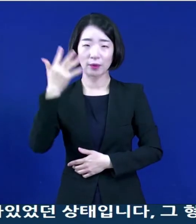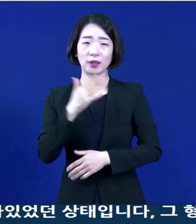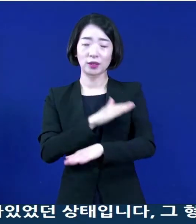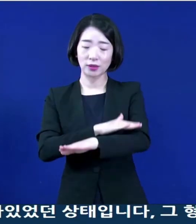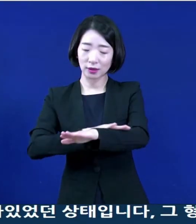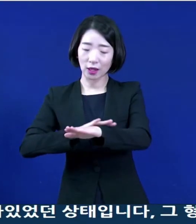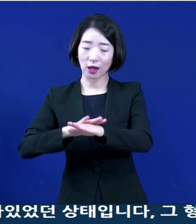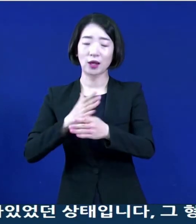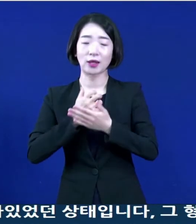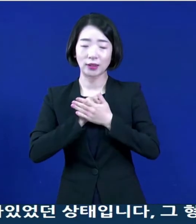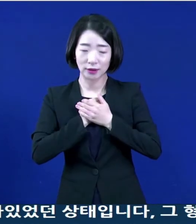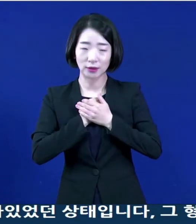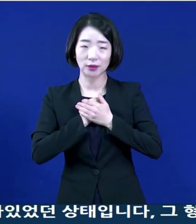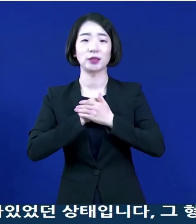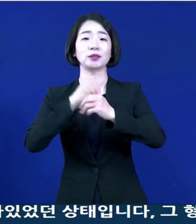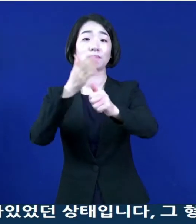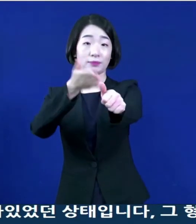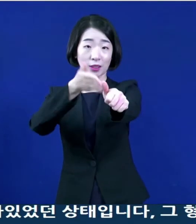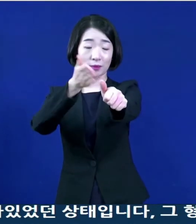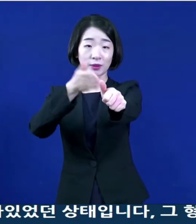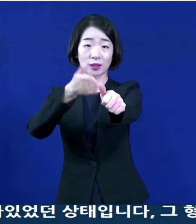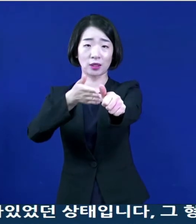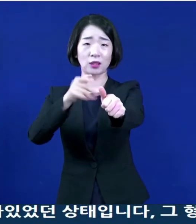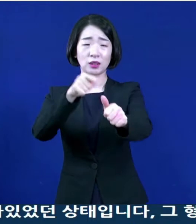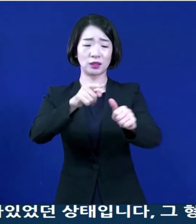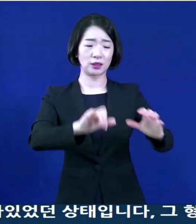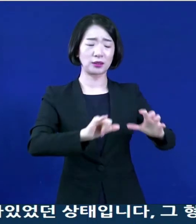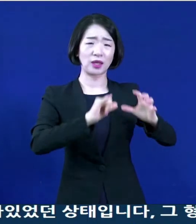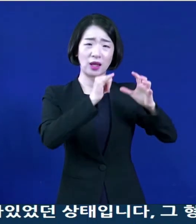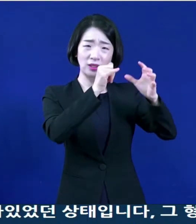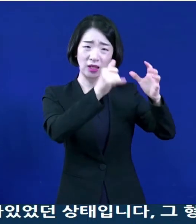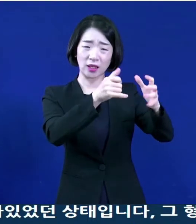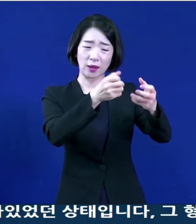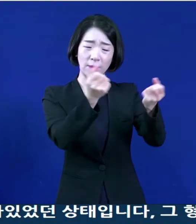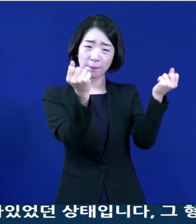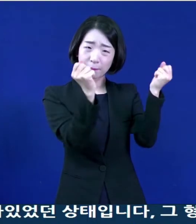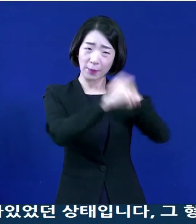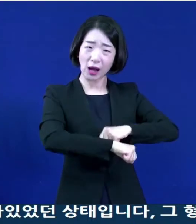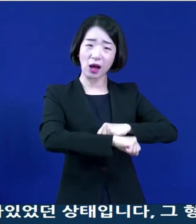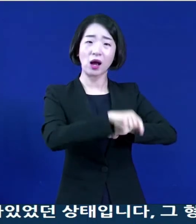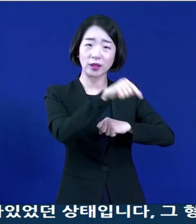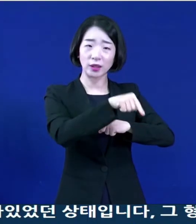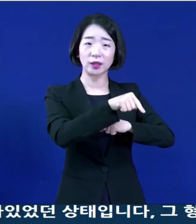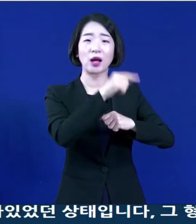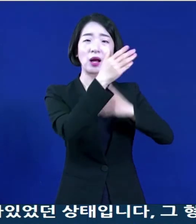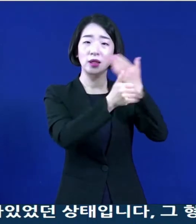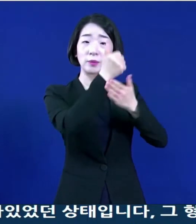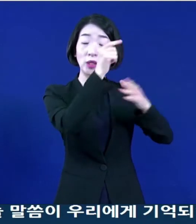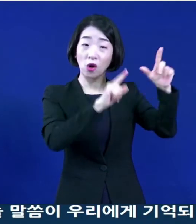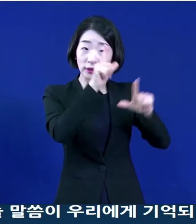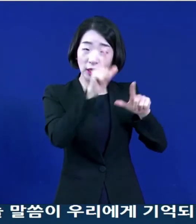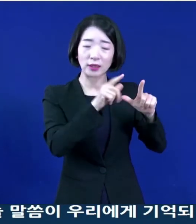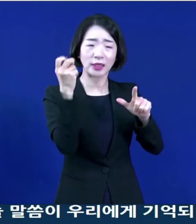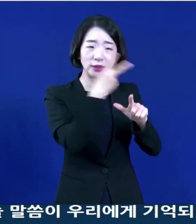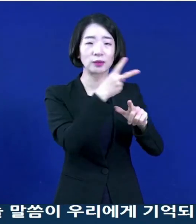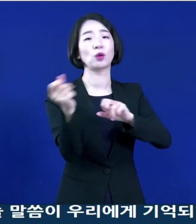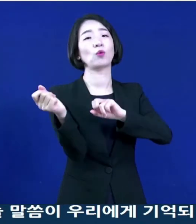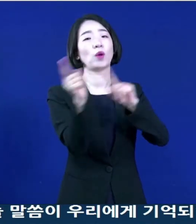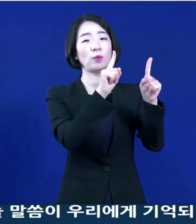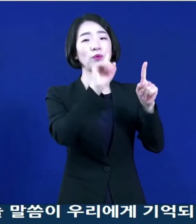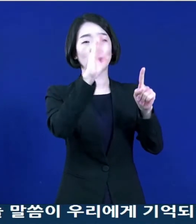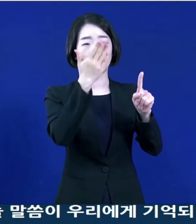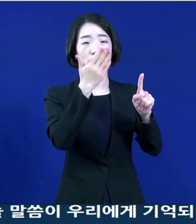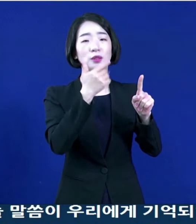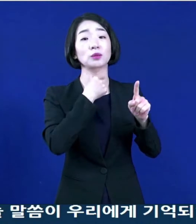이름으로 축원합니다. 이 세상에 파괴되어져 있는 하나님의 형상을 회복하는 일에 우리 모두가 쓰임 받을 수 있기를 또한 주